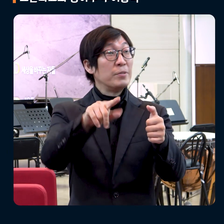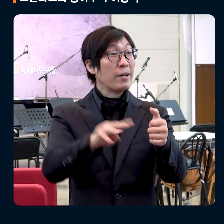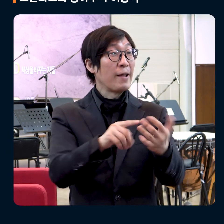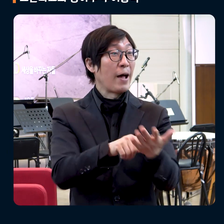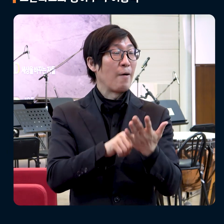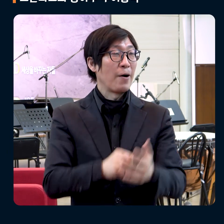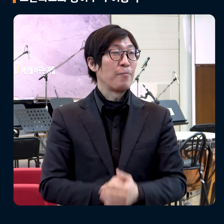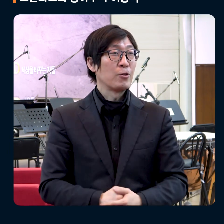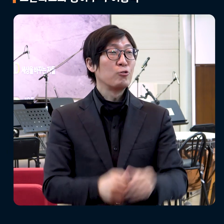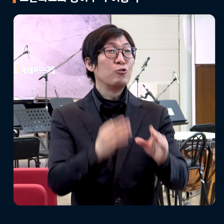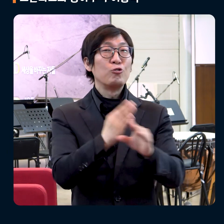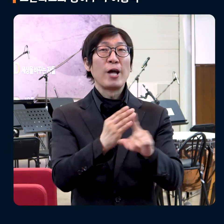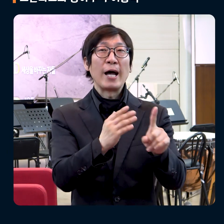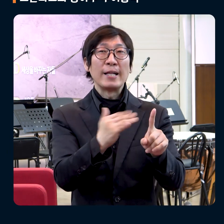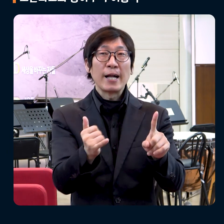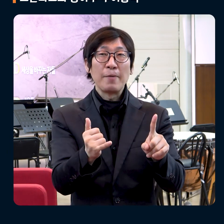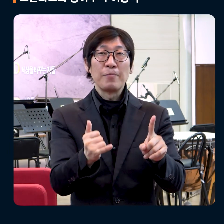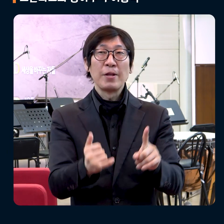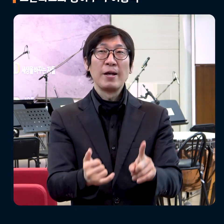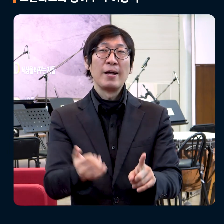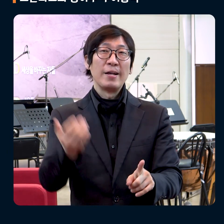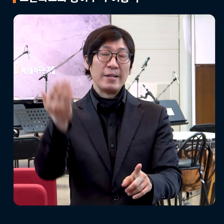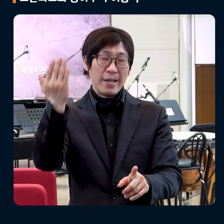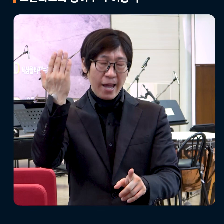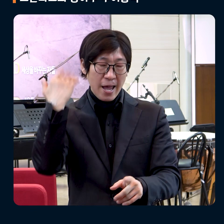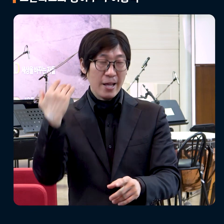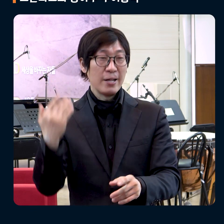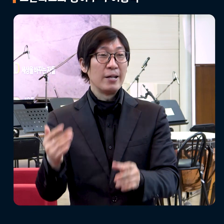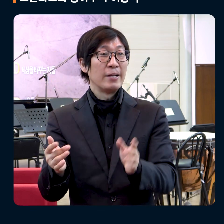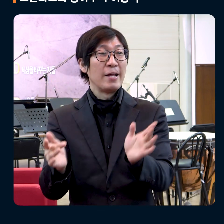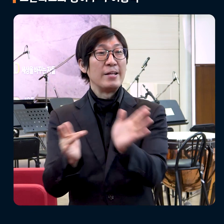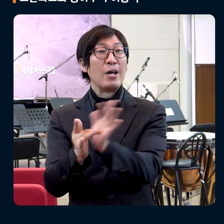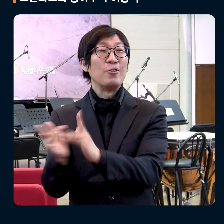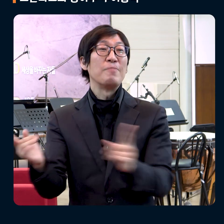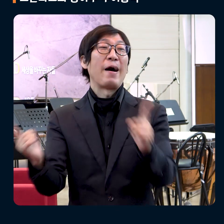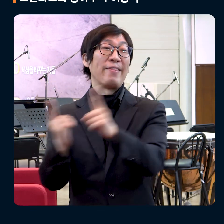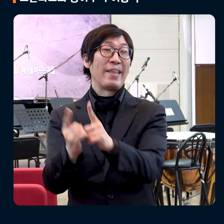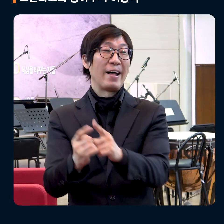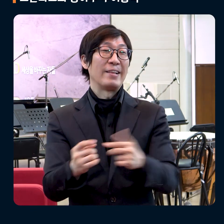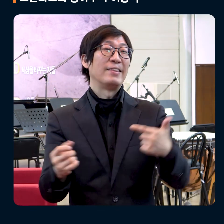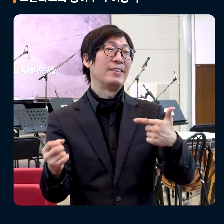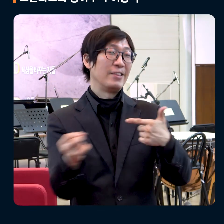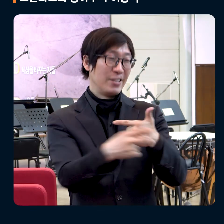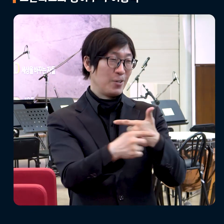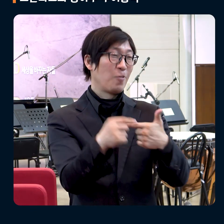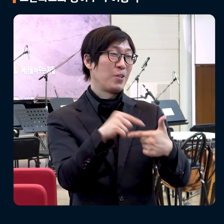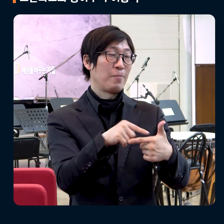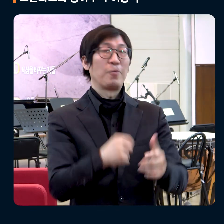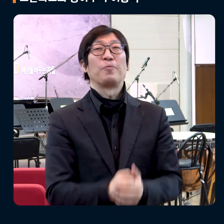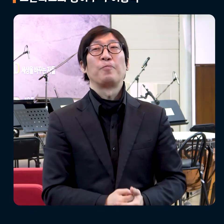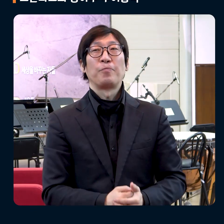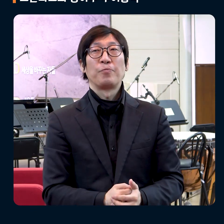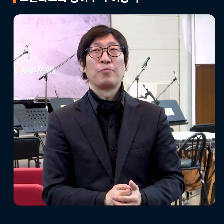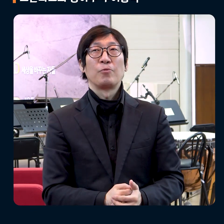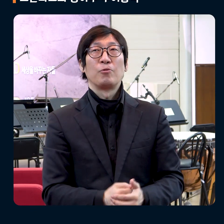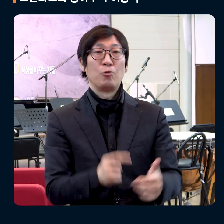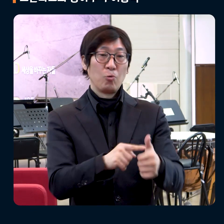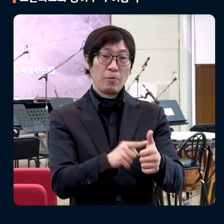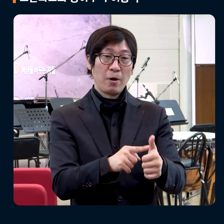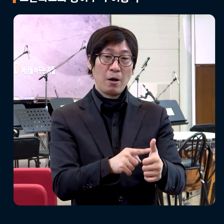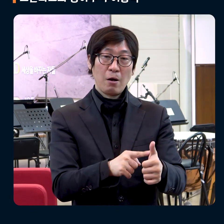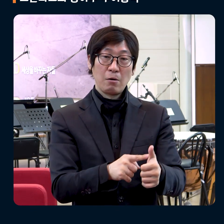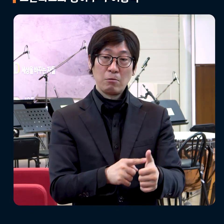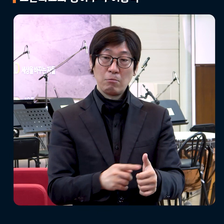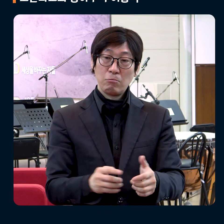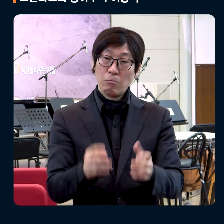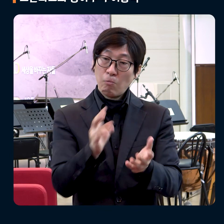되어 있습니다. 그 중에 한 사람, 곧 전에 예수께 왔던 니고데모가 그들에게 말하되, 니고데모가 살짝